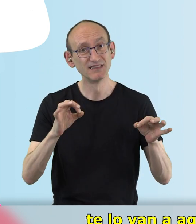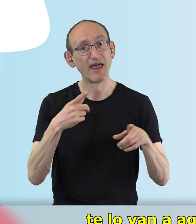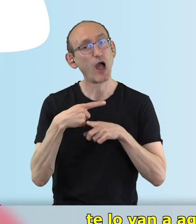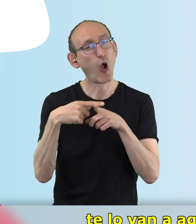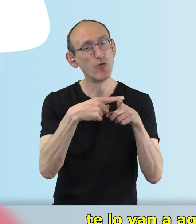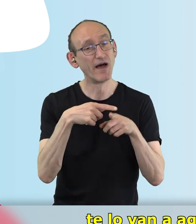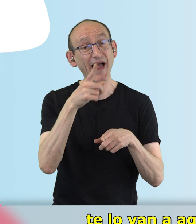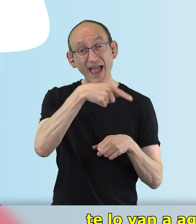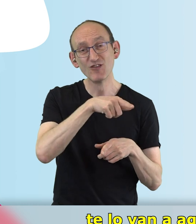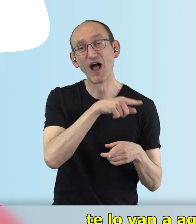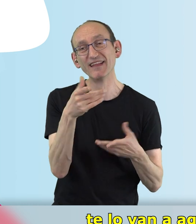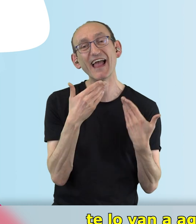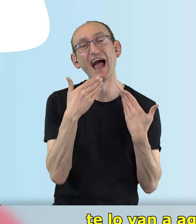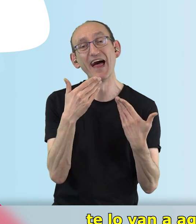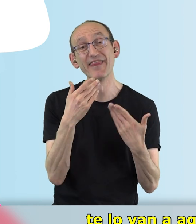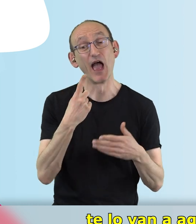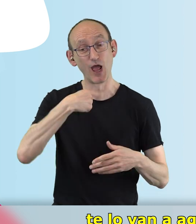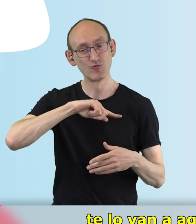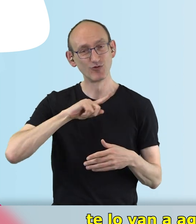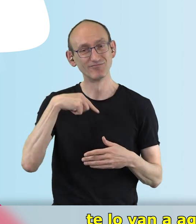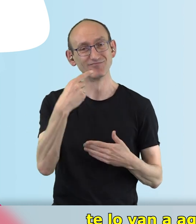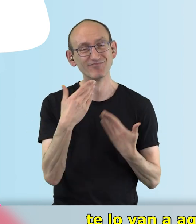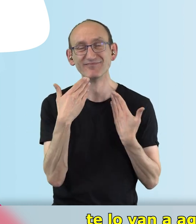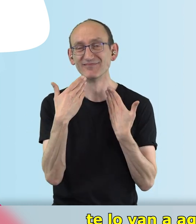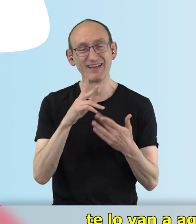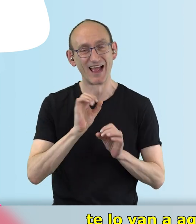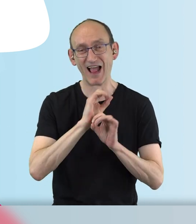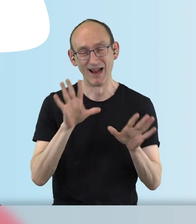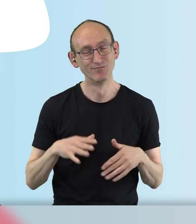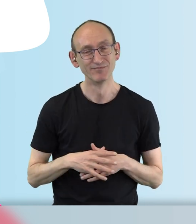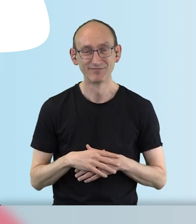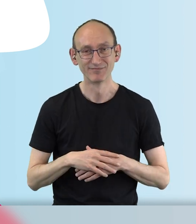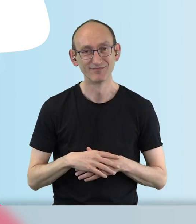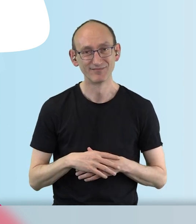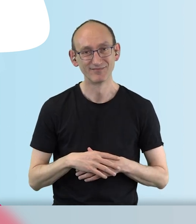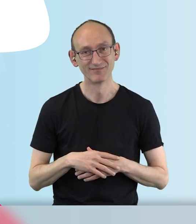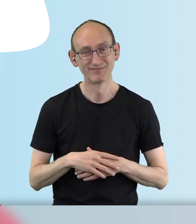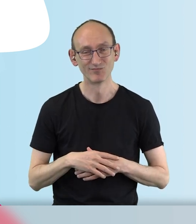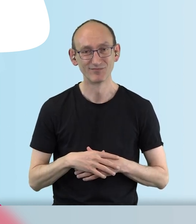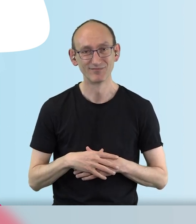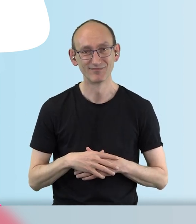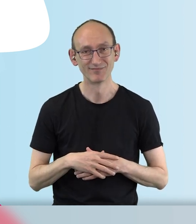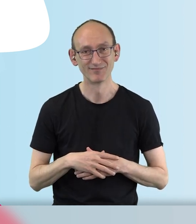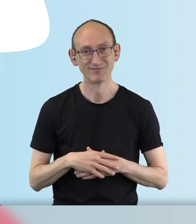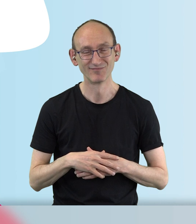amistades. Te lo van a agradecer. Y nosotros, por supuesto, también.